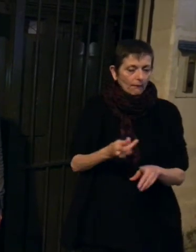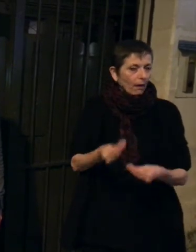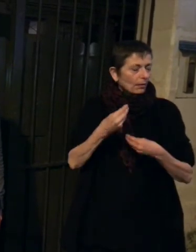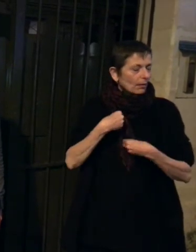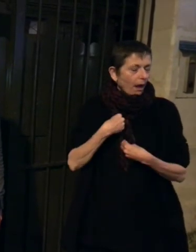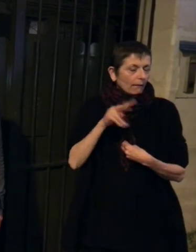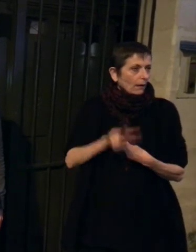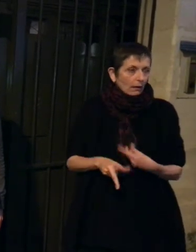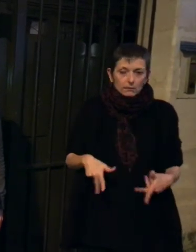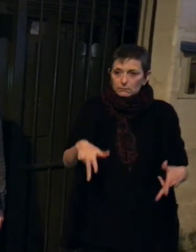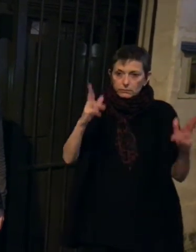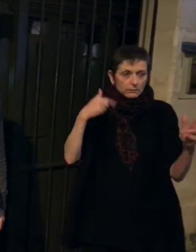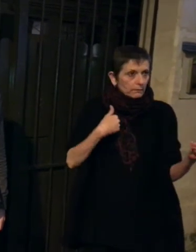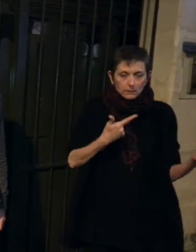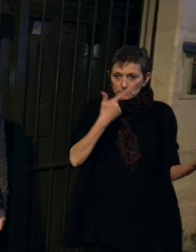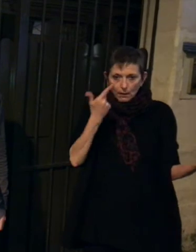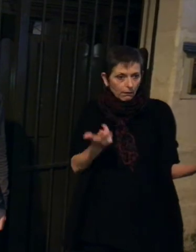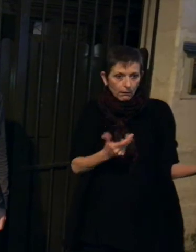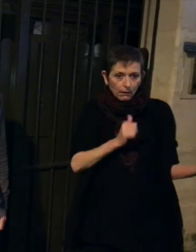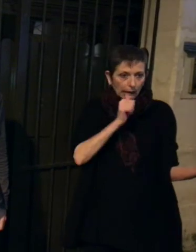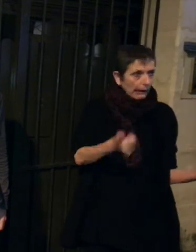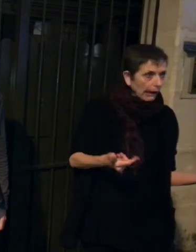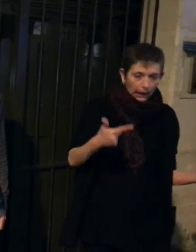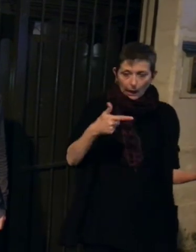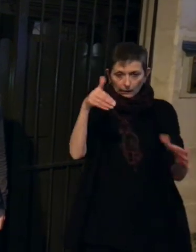sans vraiment se rendre compte de tout le travail qui est réalisé.